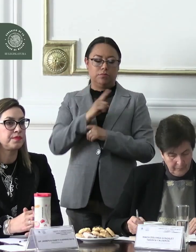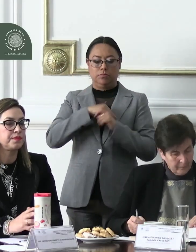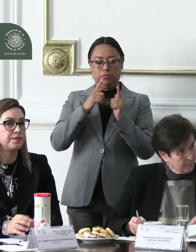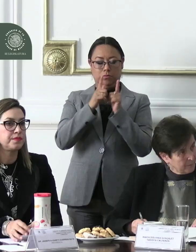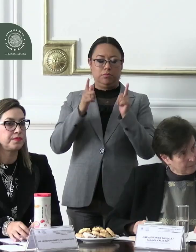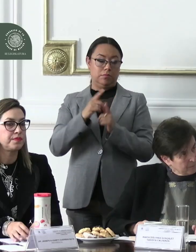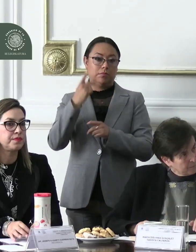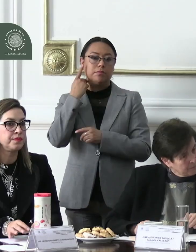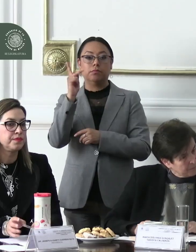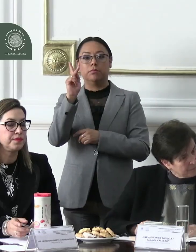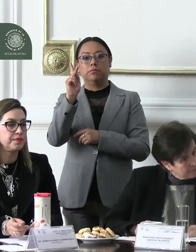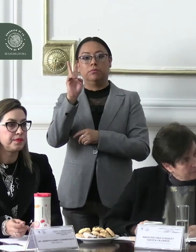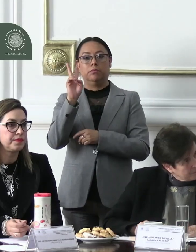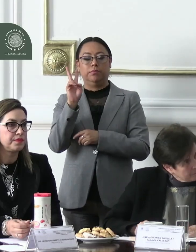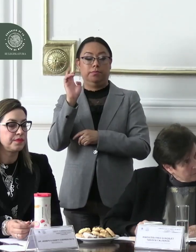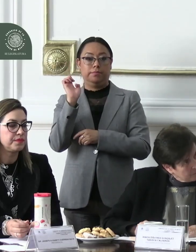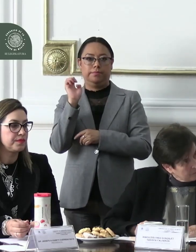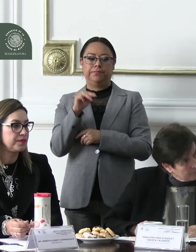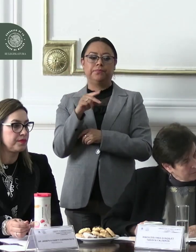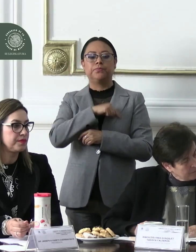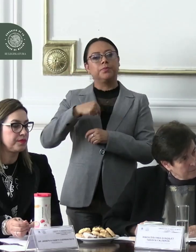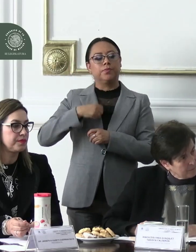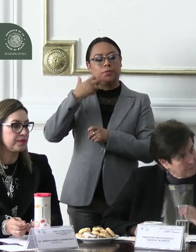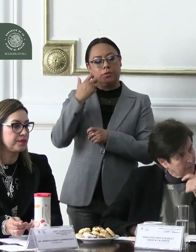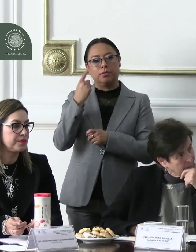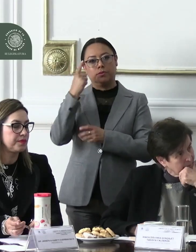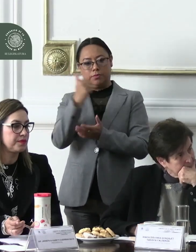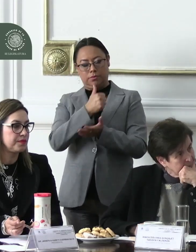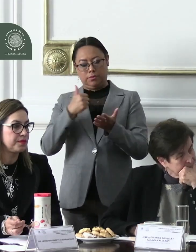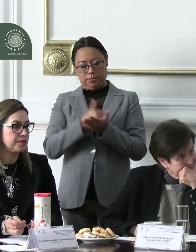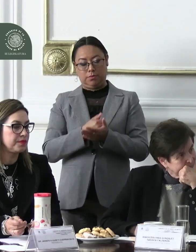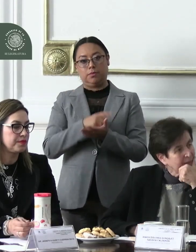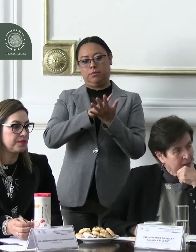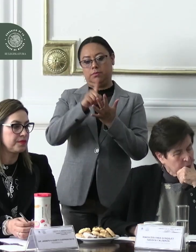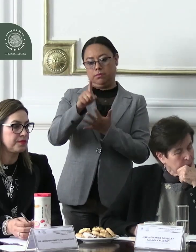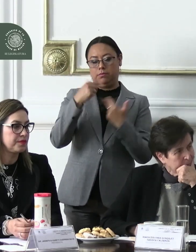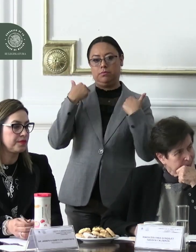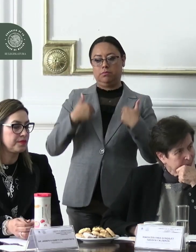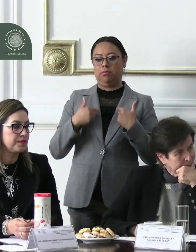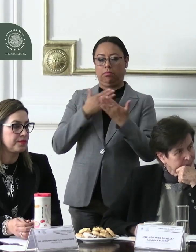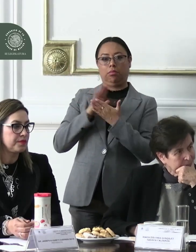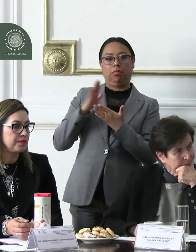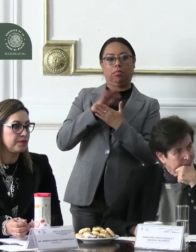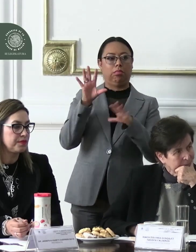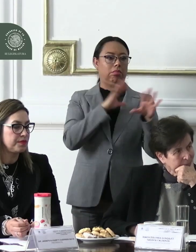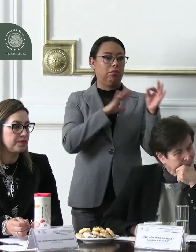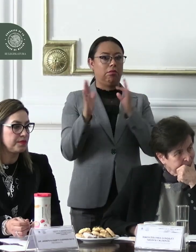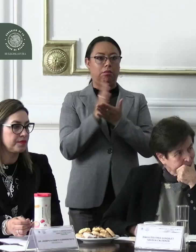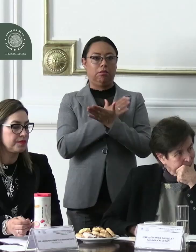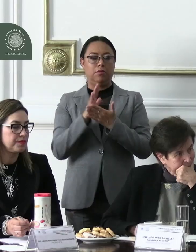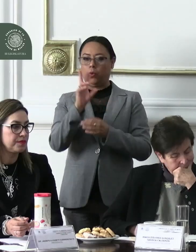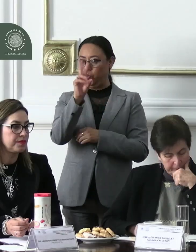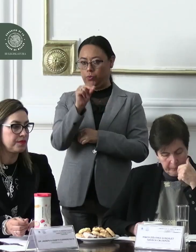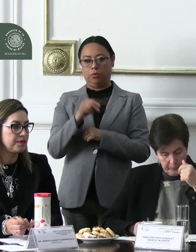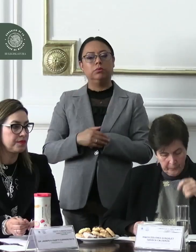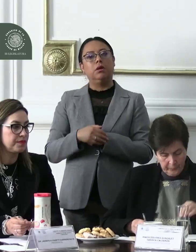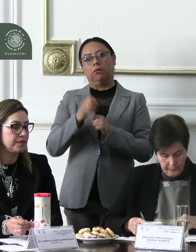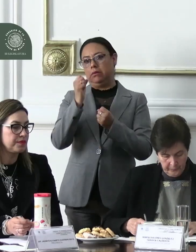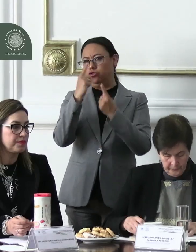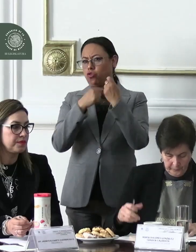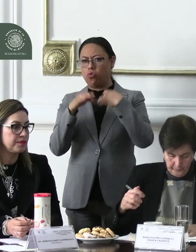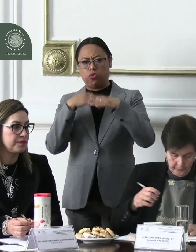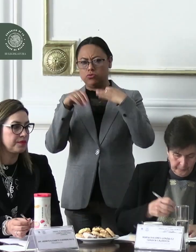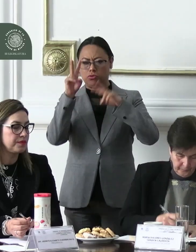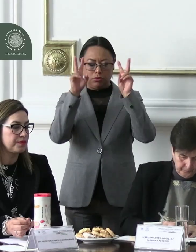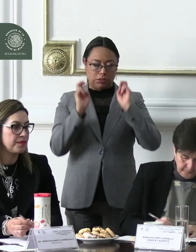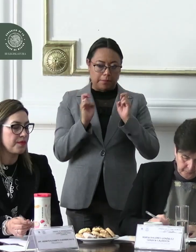Verde y queremos una ciudad donde los derechos humanos no deje a nadie atrás en ninguno de sus ámbitos, ni en lo social, ni en